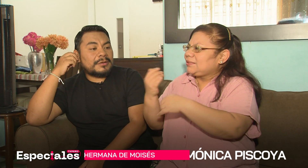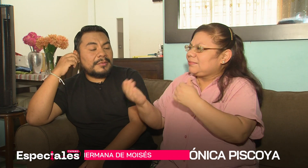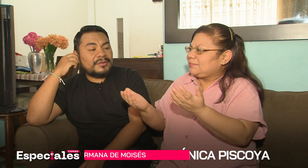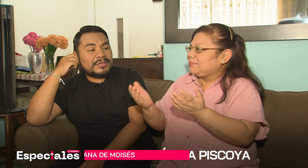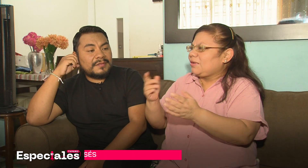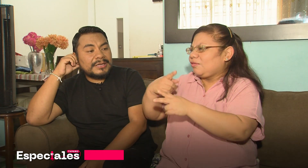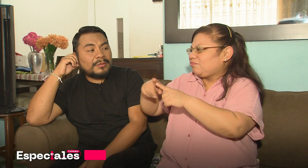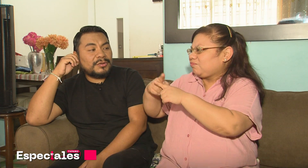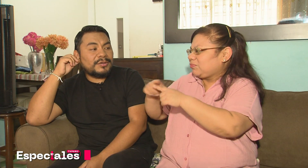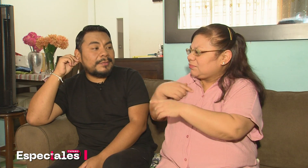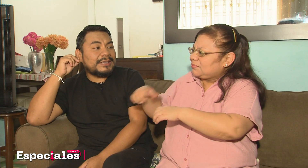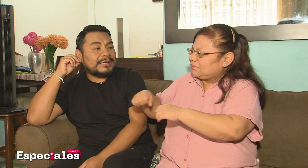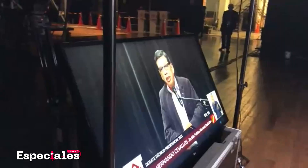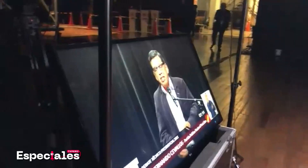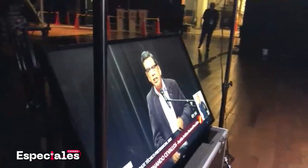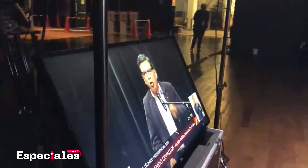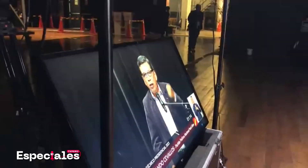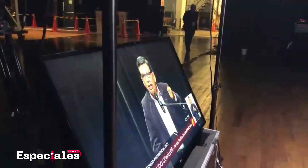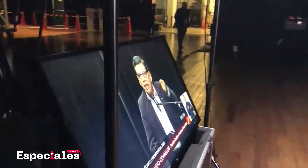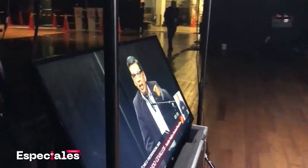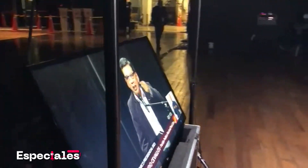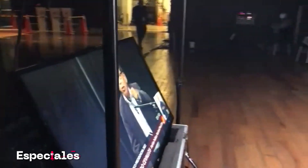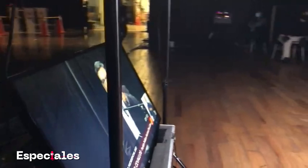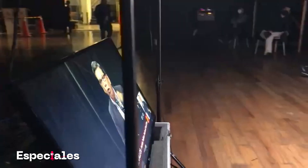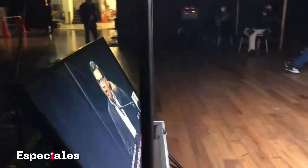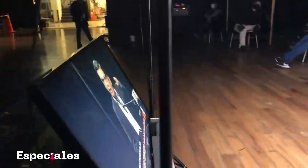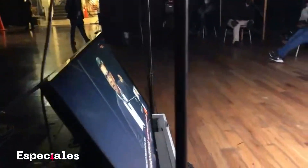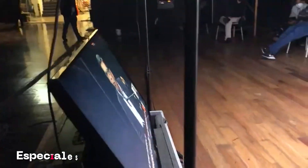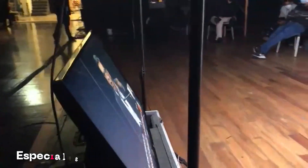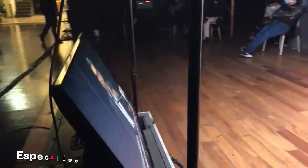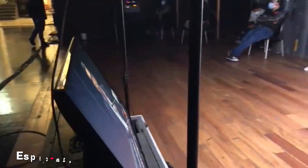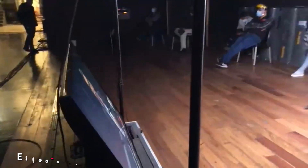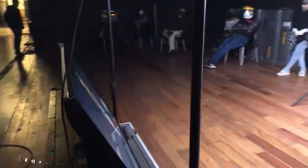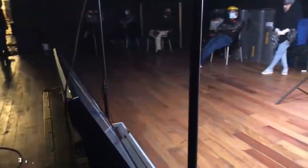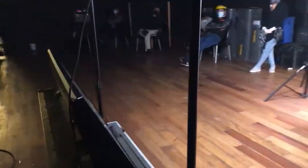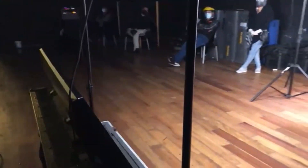Cuando él enfermaba yo estaba ahí, cuando yo iba a la iglesia yo iba con Moisés.